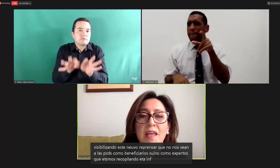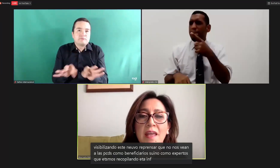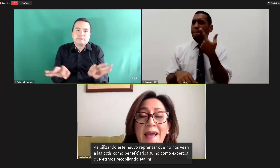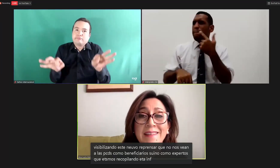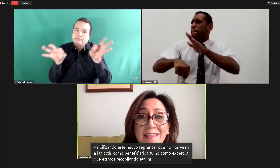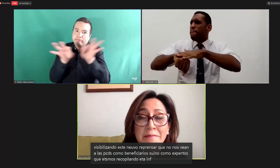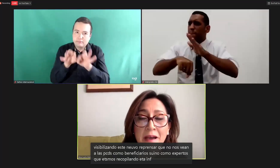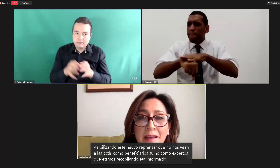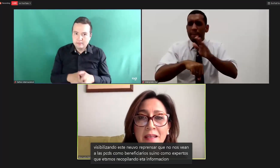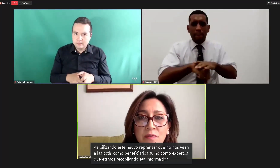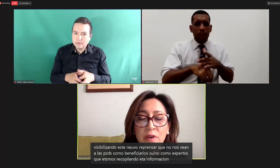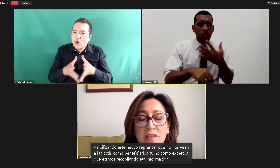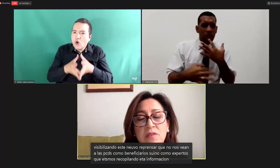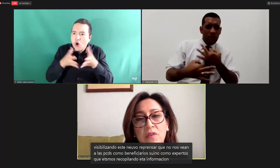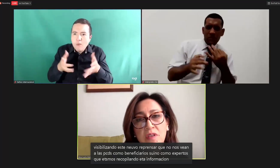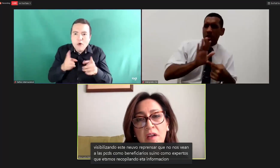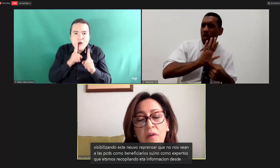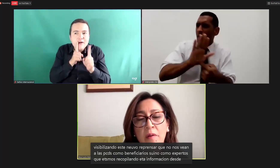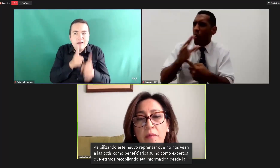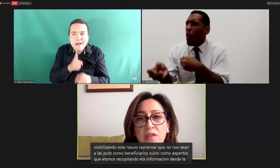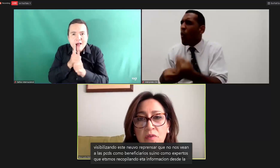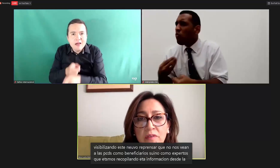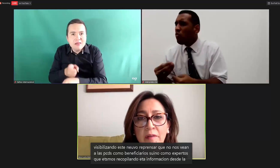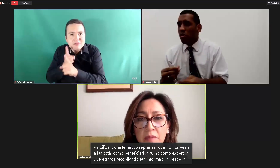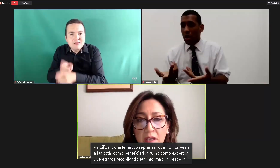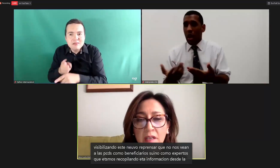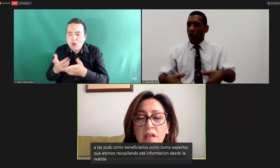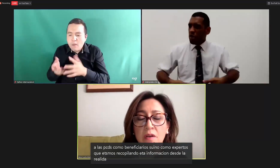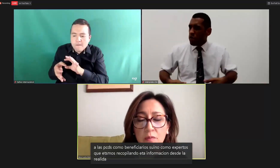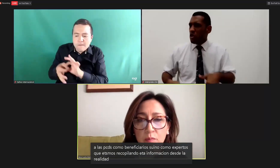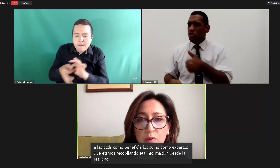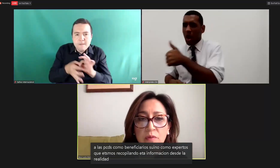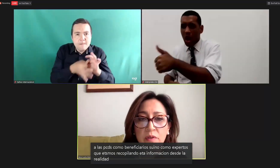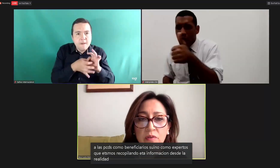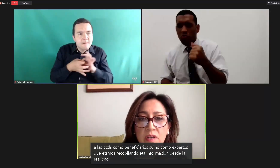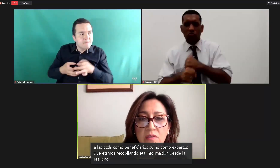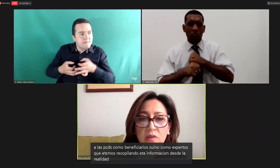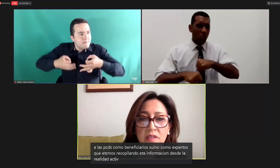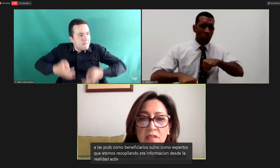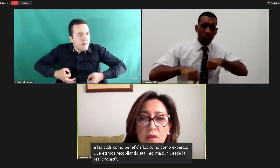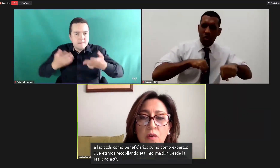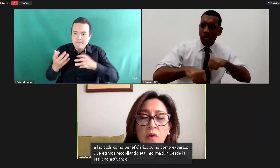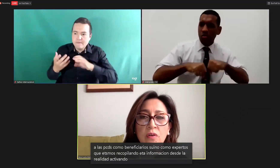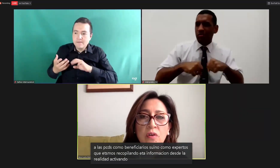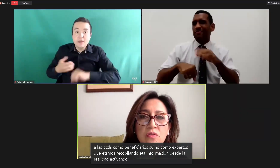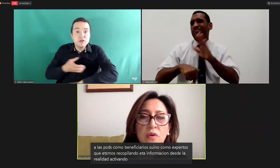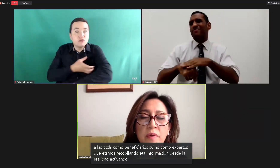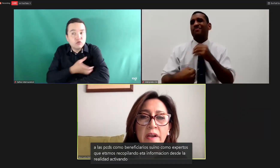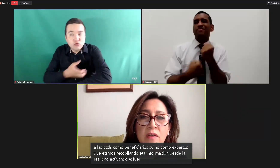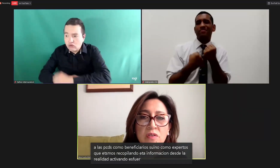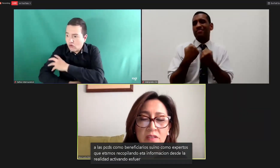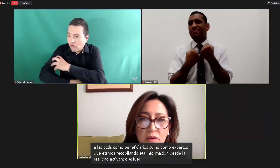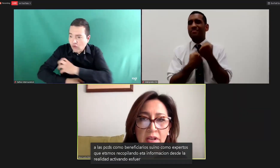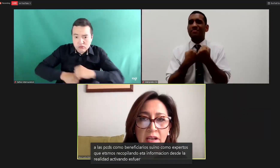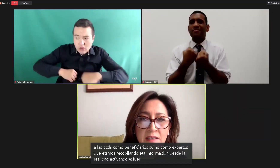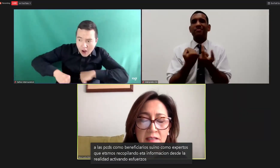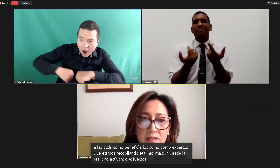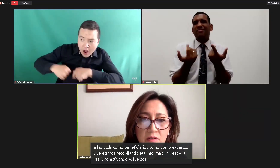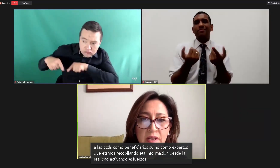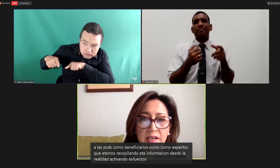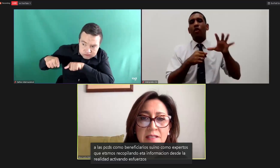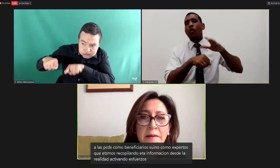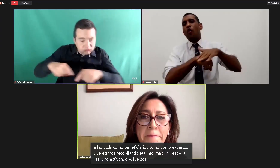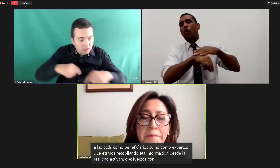podemos activar esfuerzos en colaboración también, por sobre todas las cosas, con los gobiernos nacionales